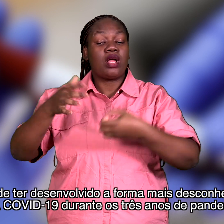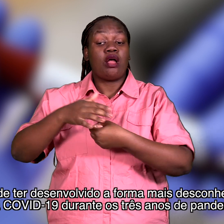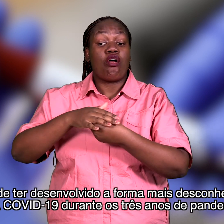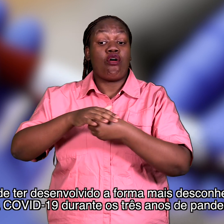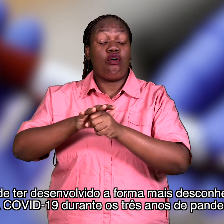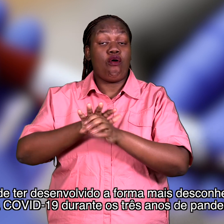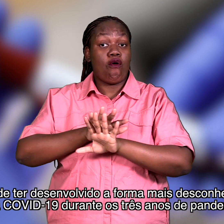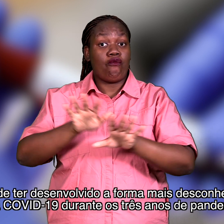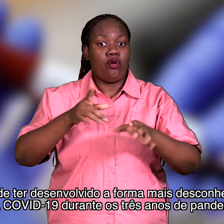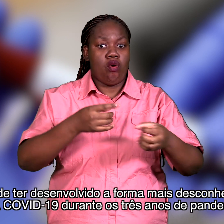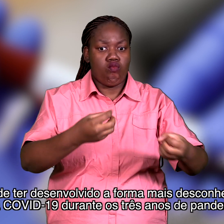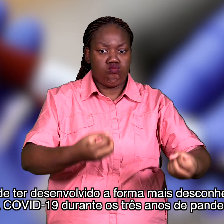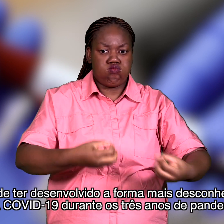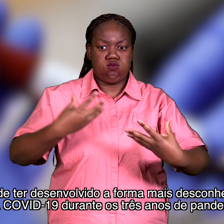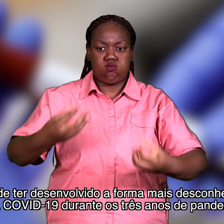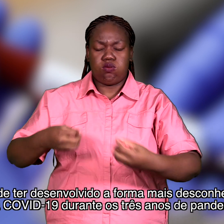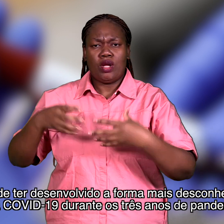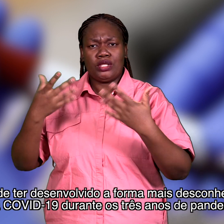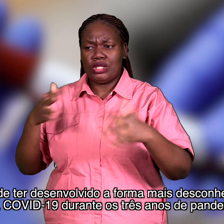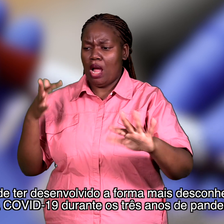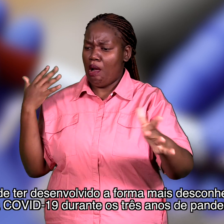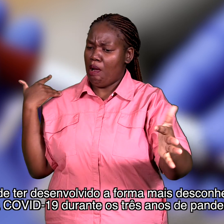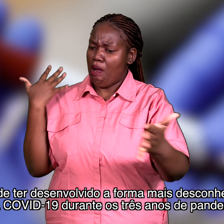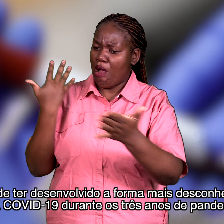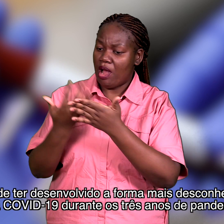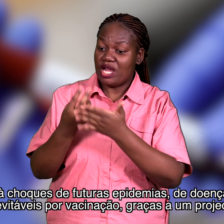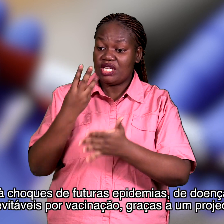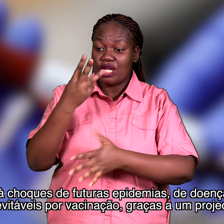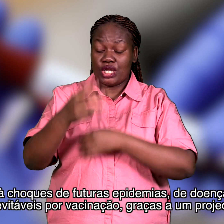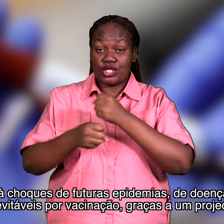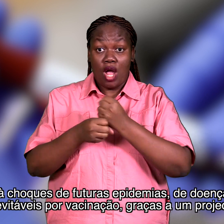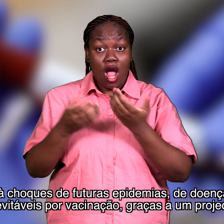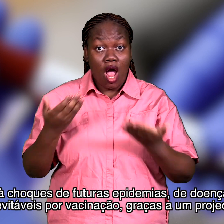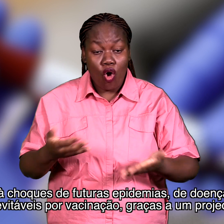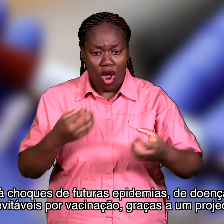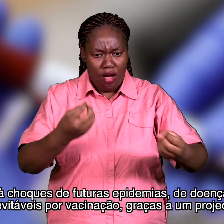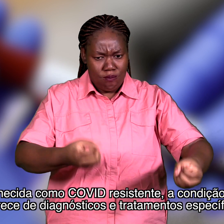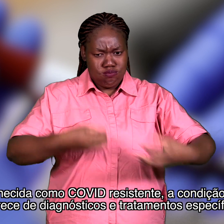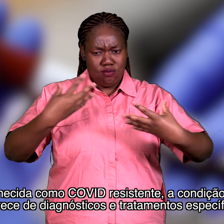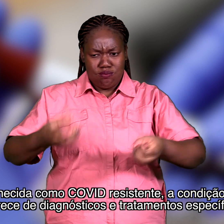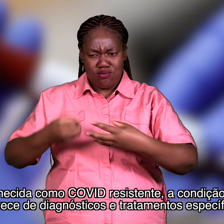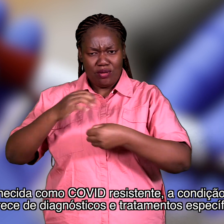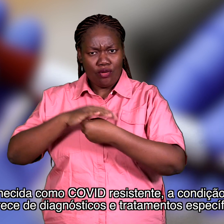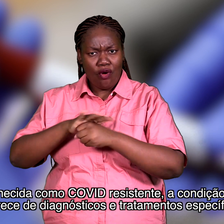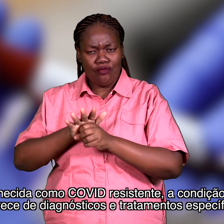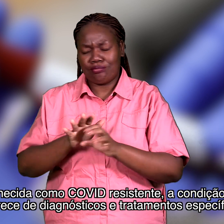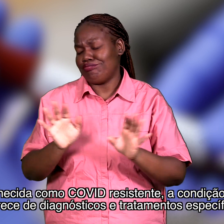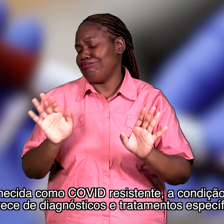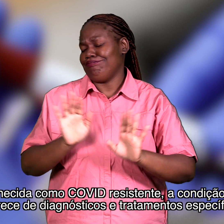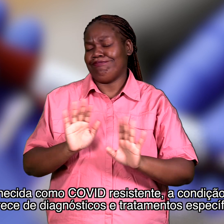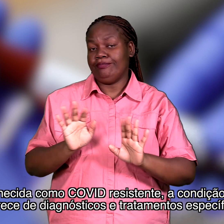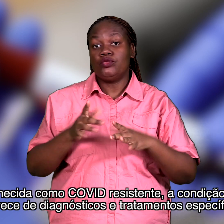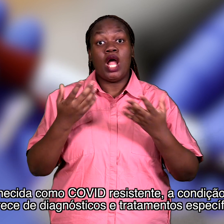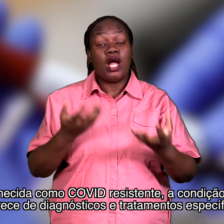mais desconhecida da Covid-19 durante os três anos de pandemia. Conhecida como Covid-resistente, a condição ainda